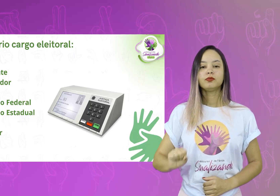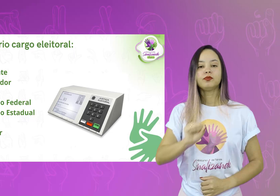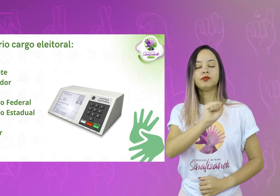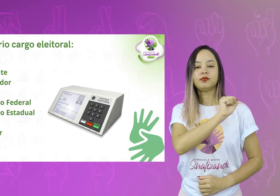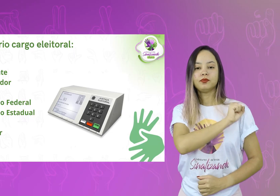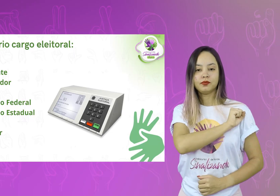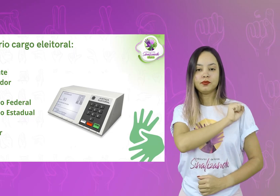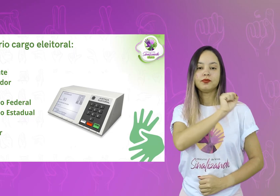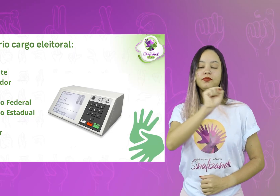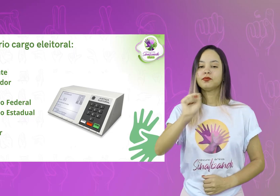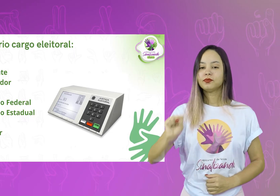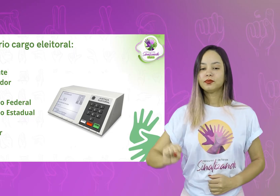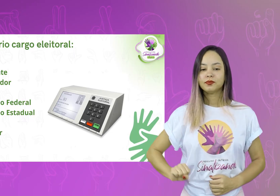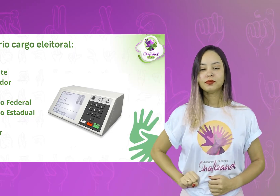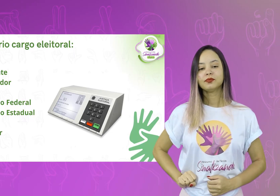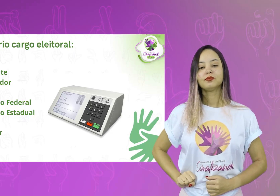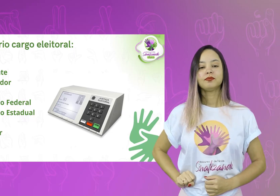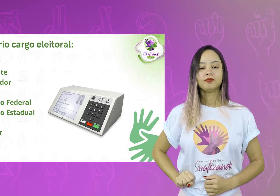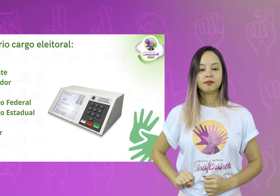senador,